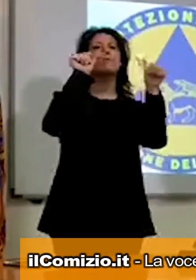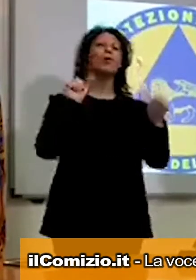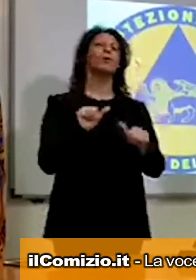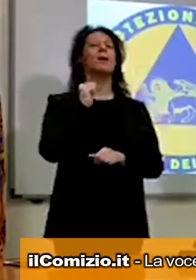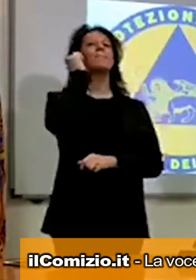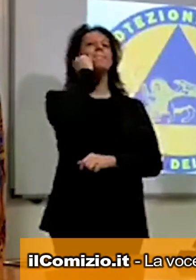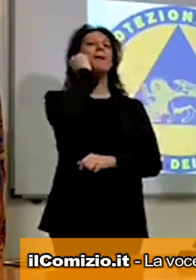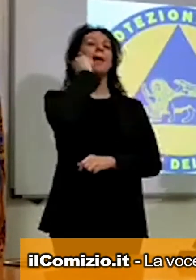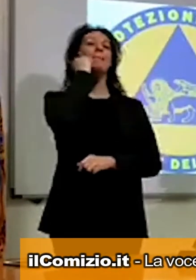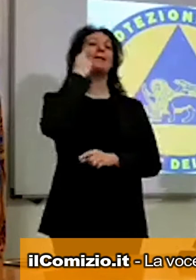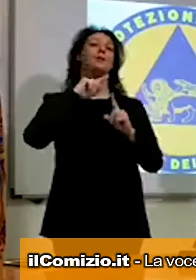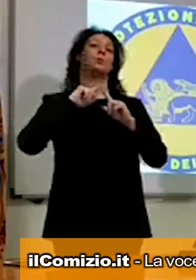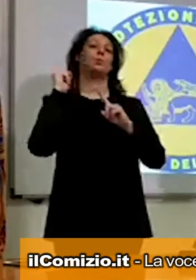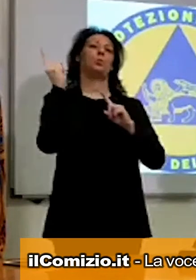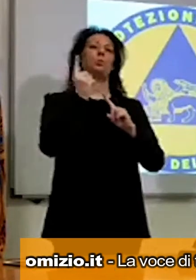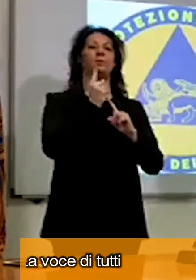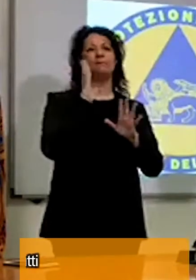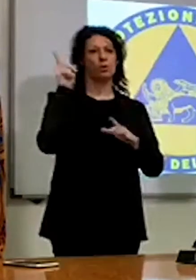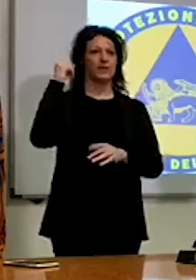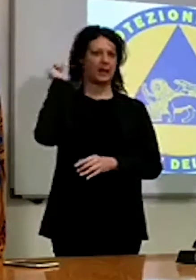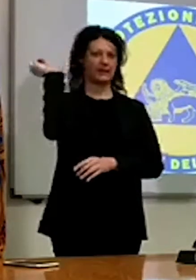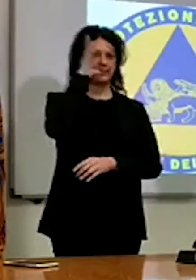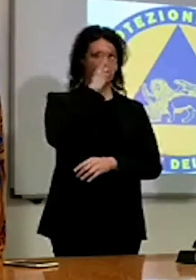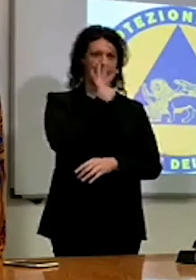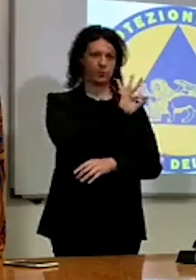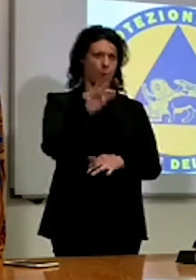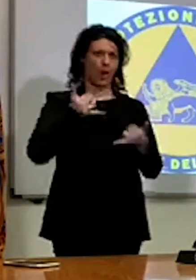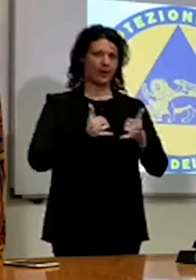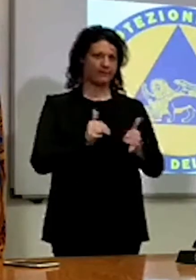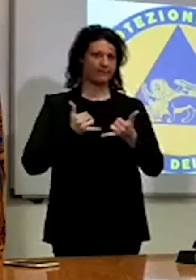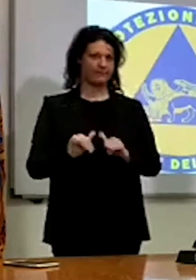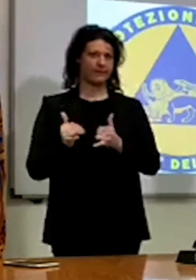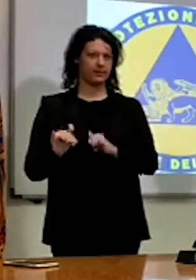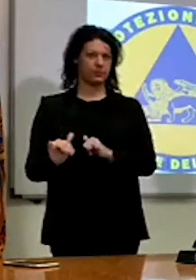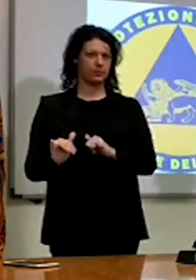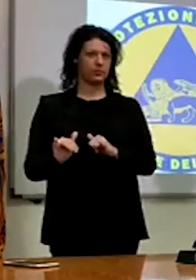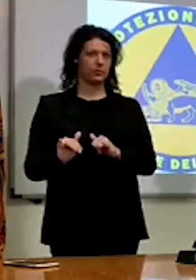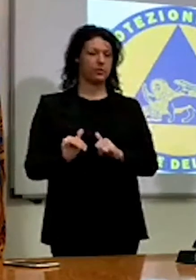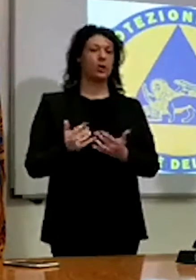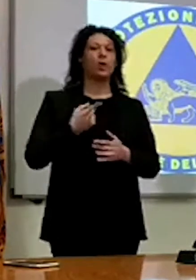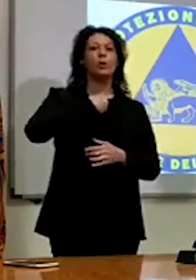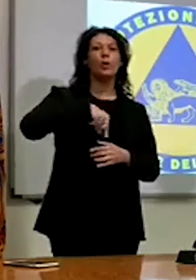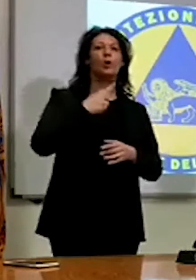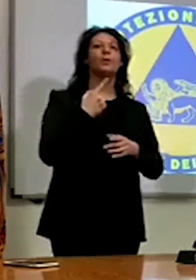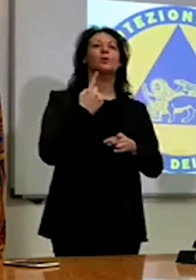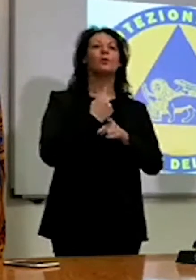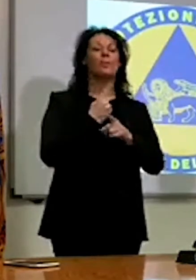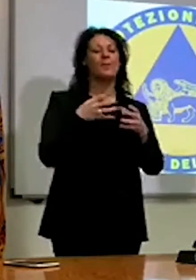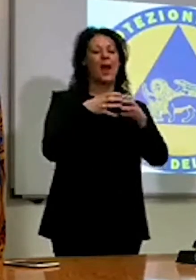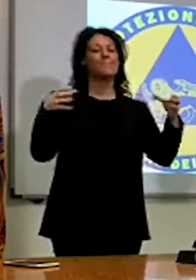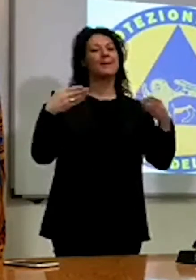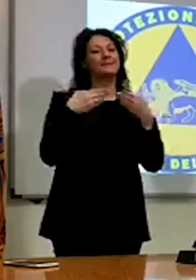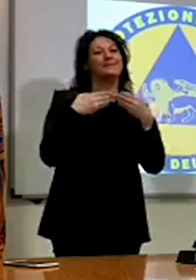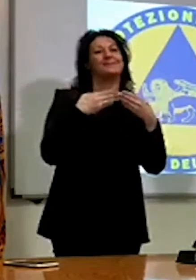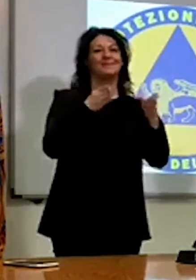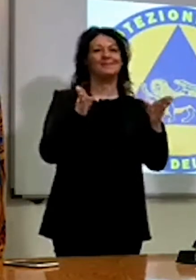se dimenticate qualche suo figlio cioè noi non possiamo pensare di tornare alla parata la riapertura delle imprese